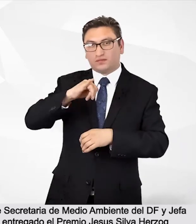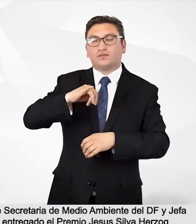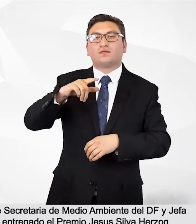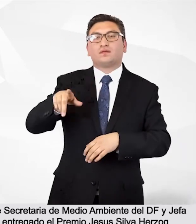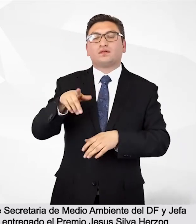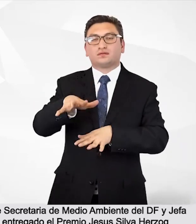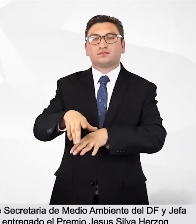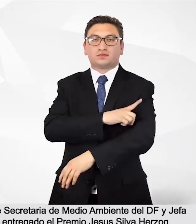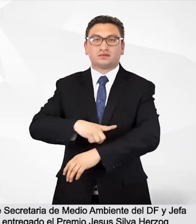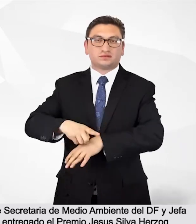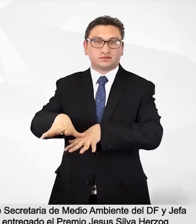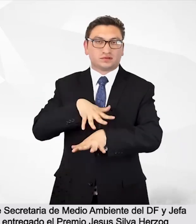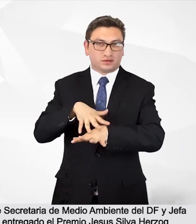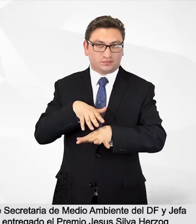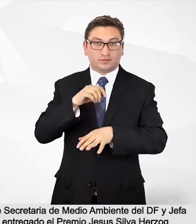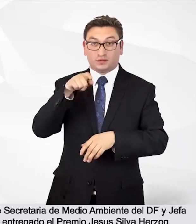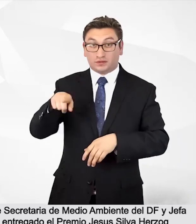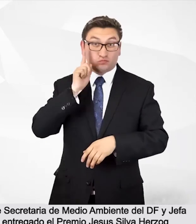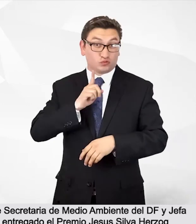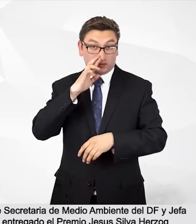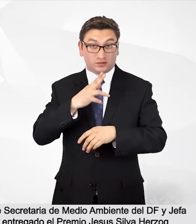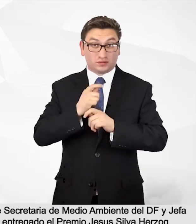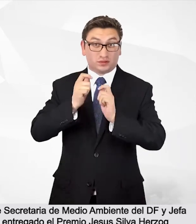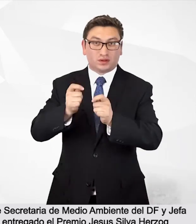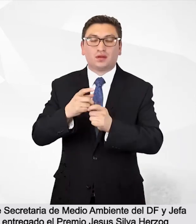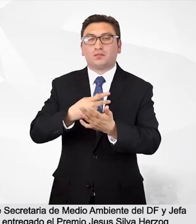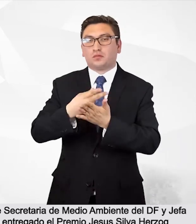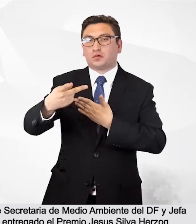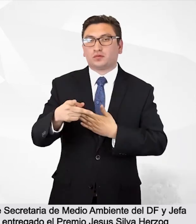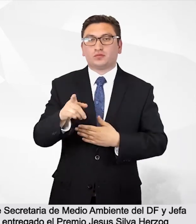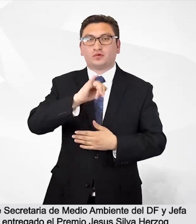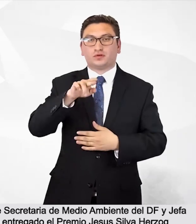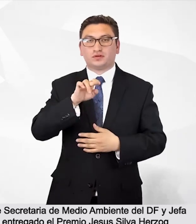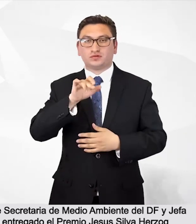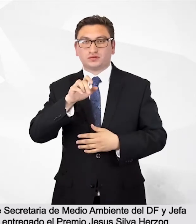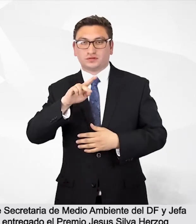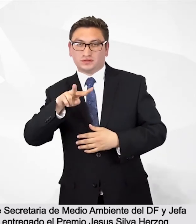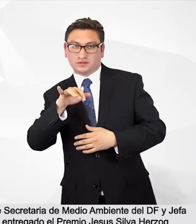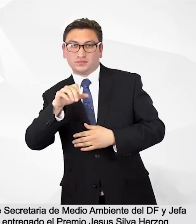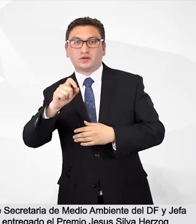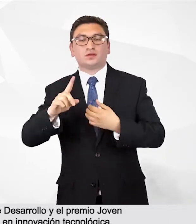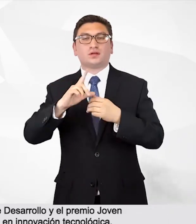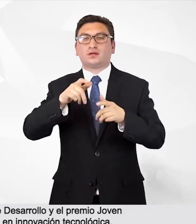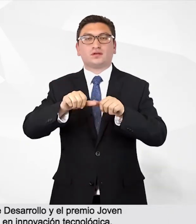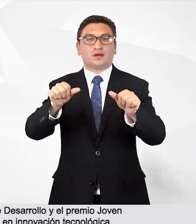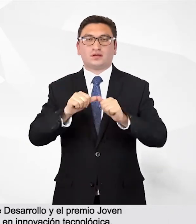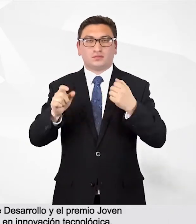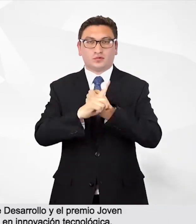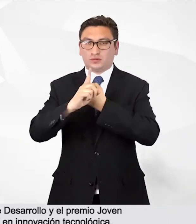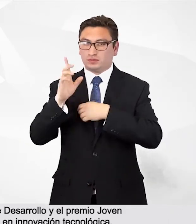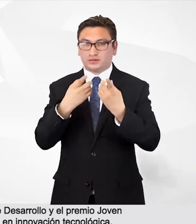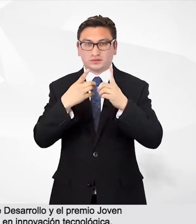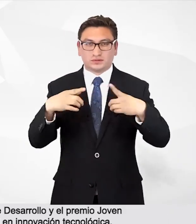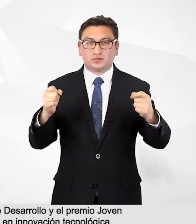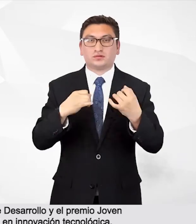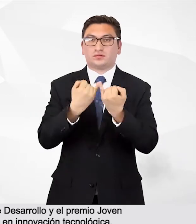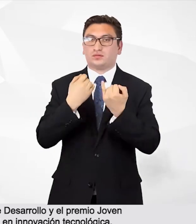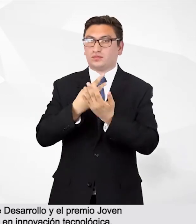delegacional en Tlalpan. Además, le fue entregado el premio Jesús Silvia Herzog en el área de Problemas de Desarrollo y el